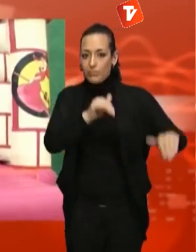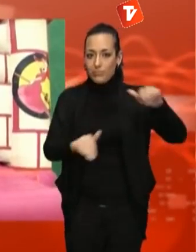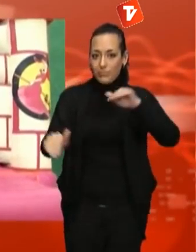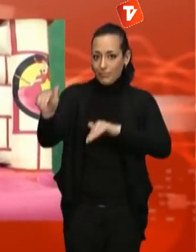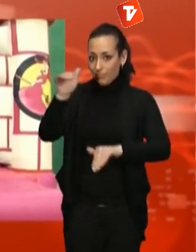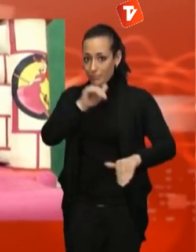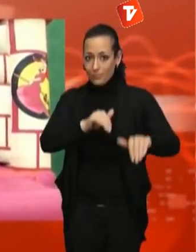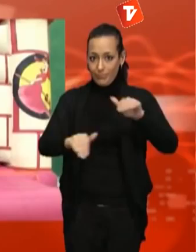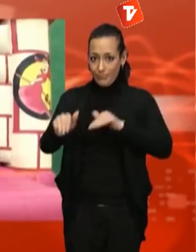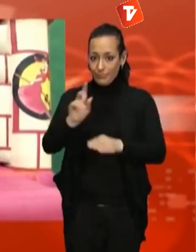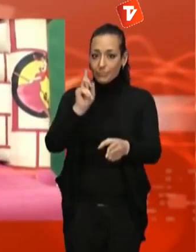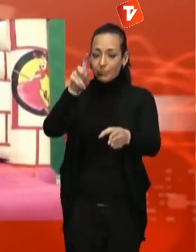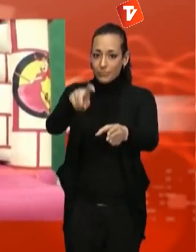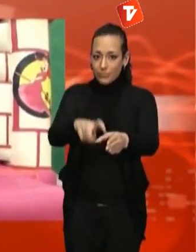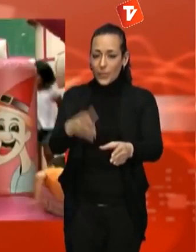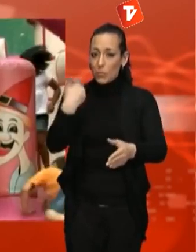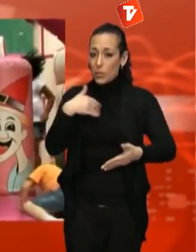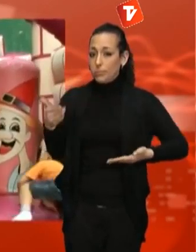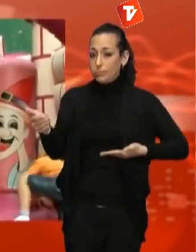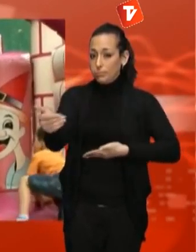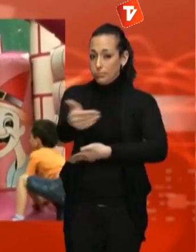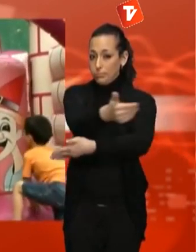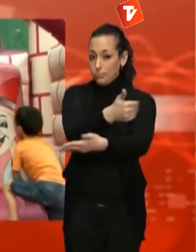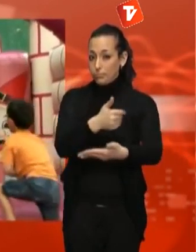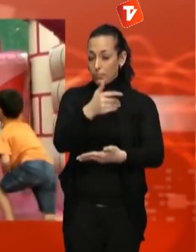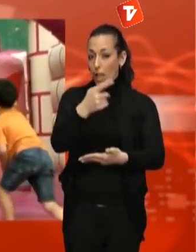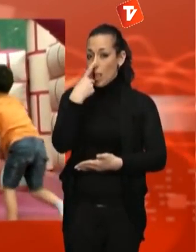solidaritat recaptant prop de 30.000 euros.